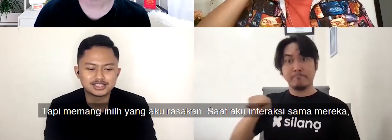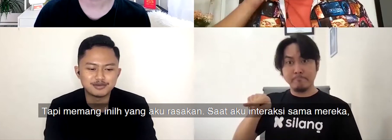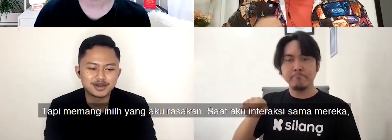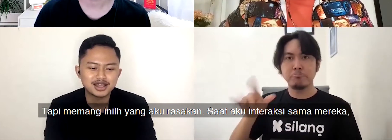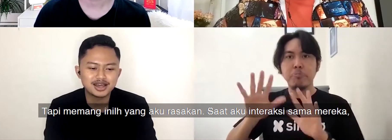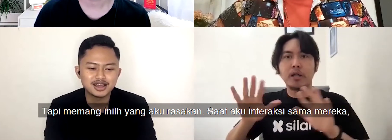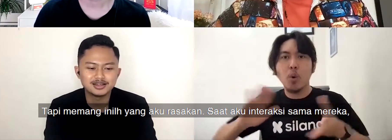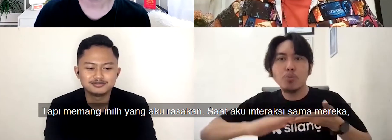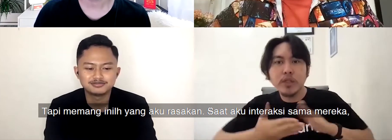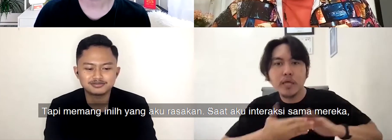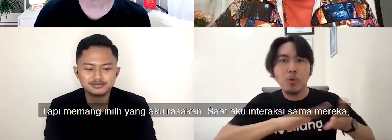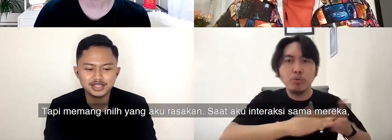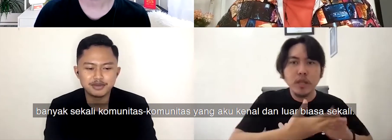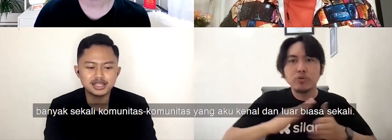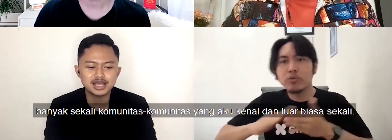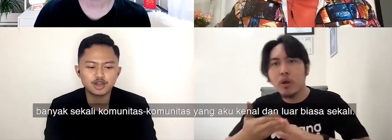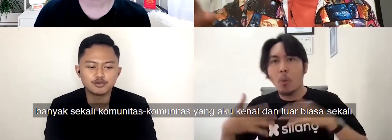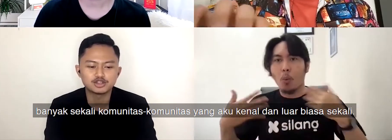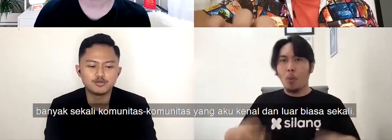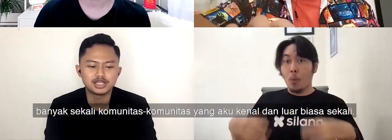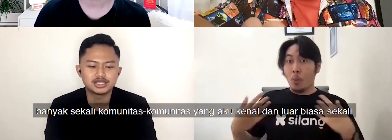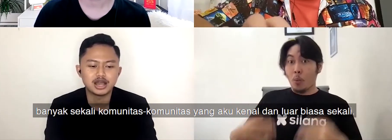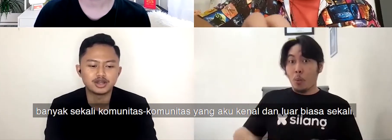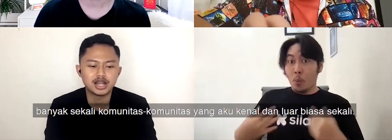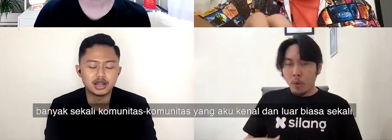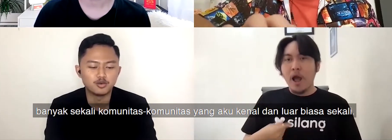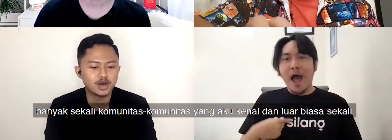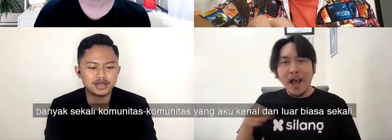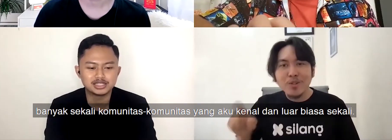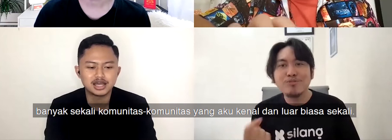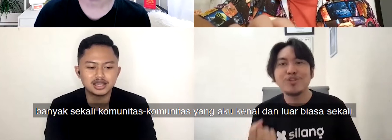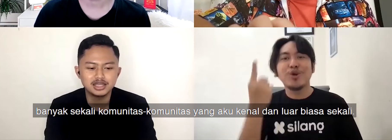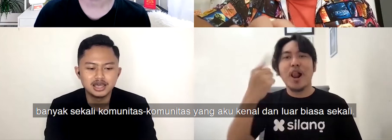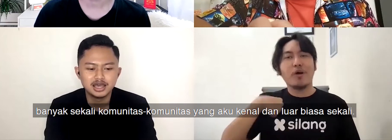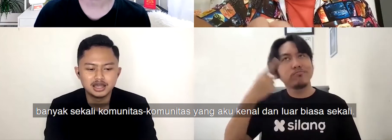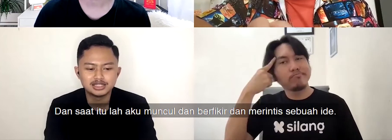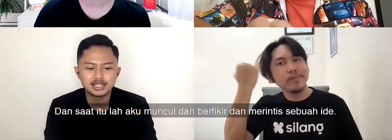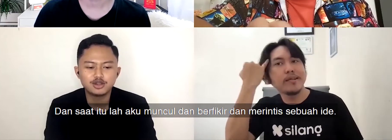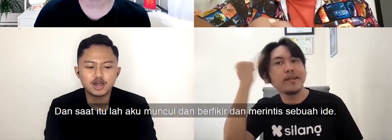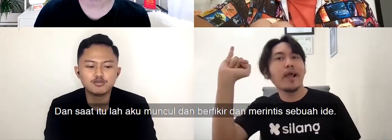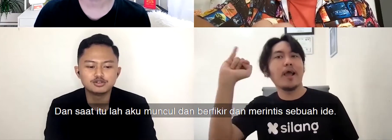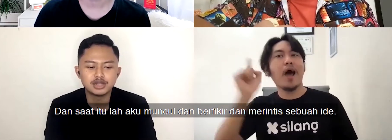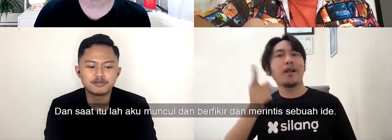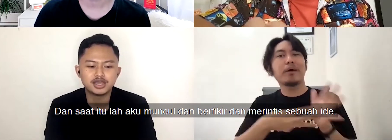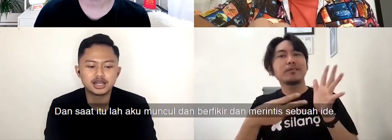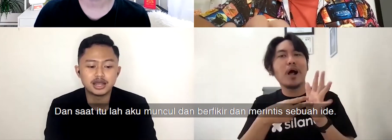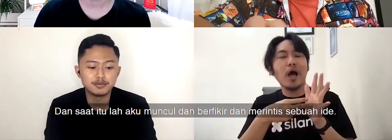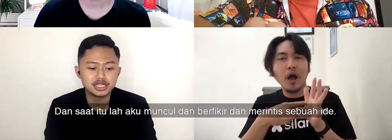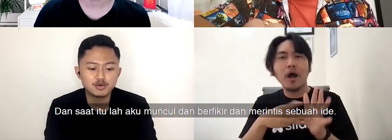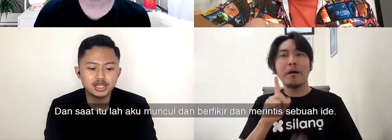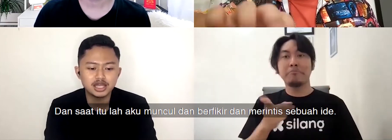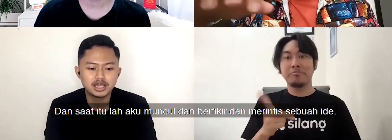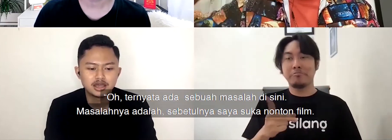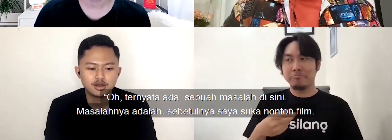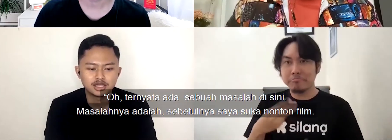sama mereka banyak sekali komunitas komunitasnya luar biasa sekali dan saat itulah aku muncul dan berpikir